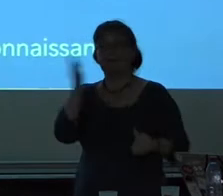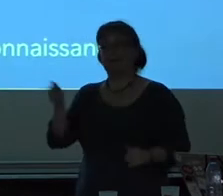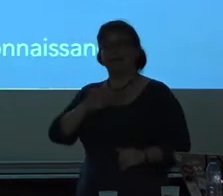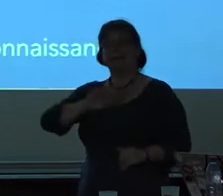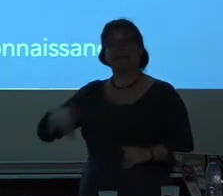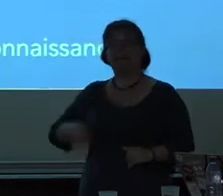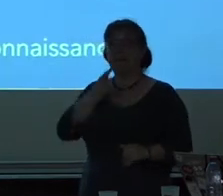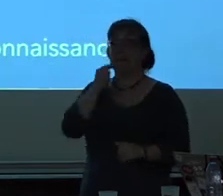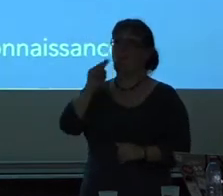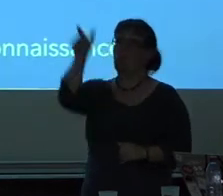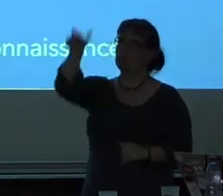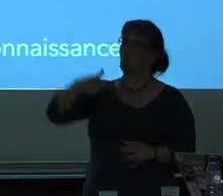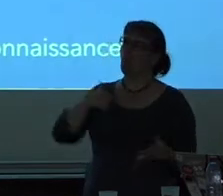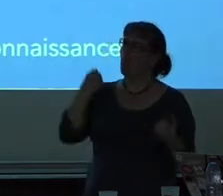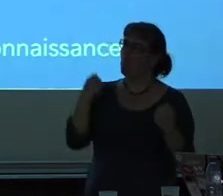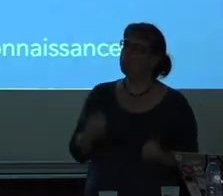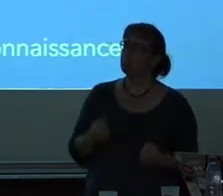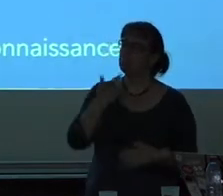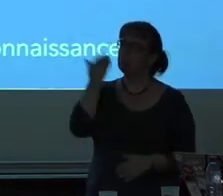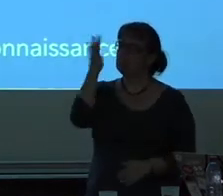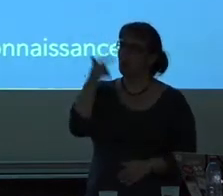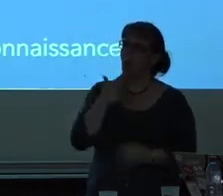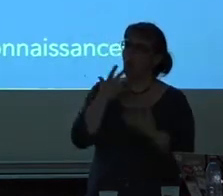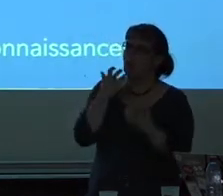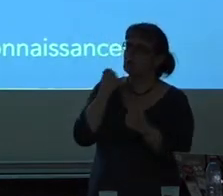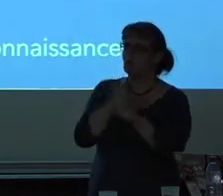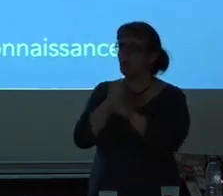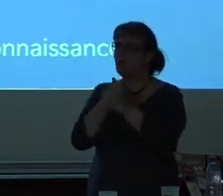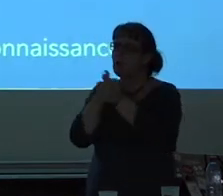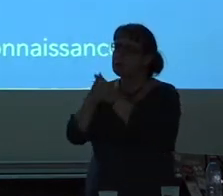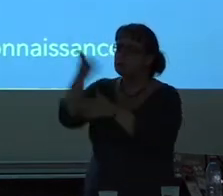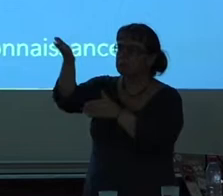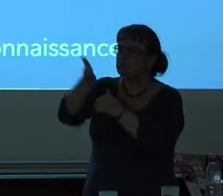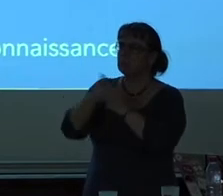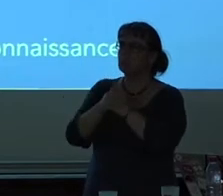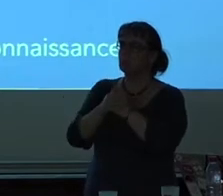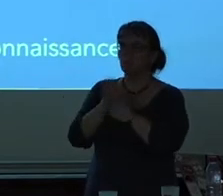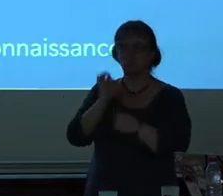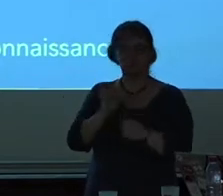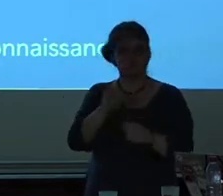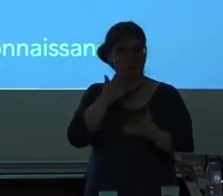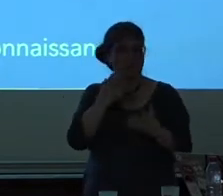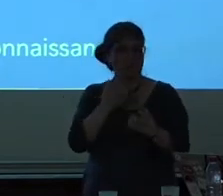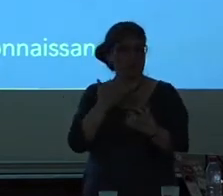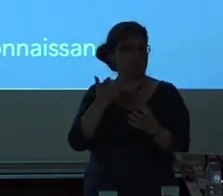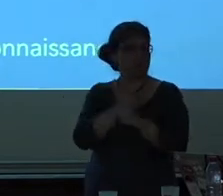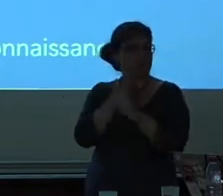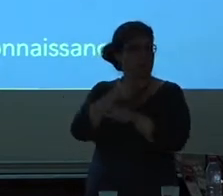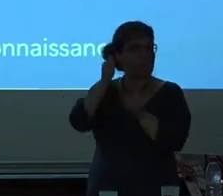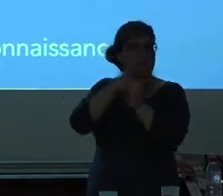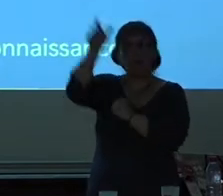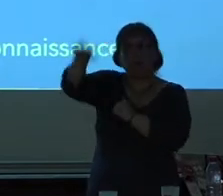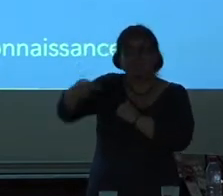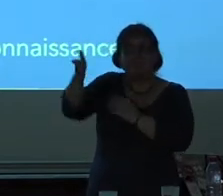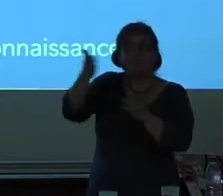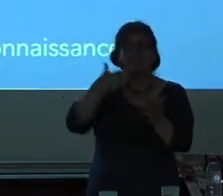elle est vraiment bien, j'ai envie de travailler avec elle ». Pourquoi on a envie de travailler avec quelqu'un ? À